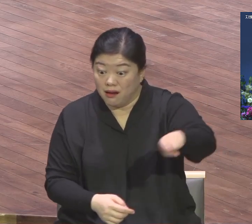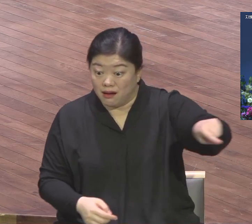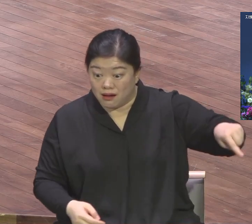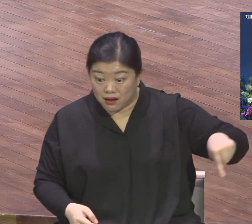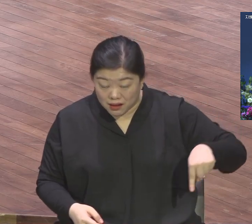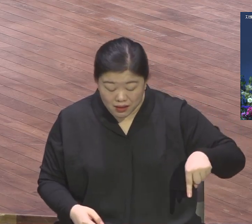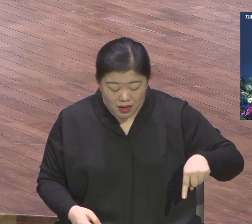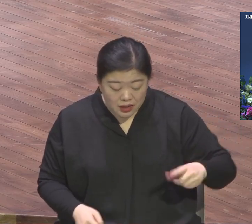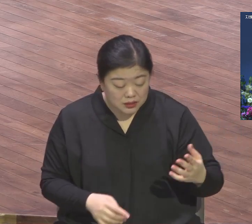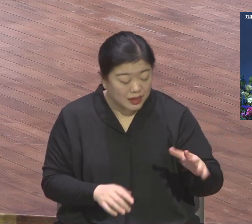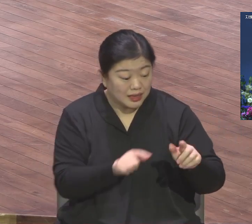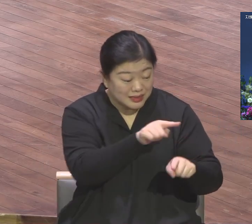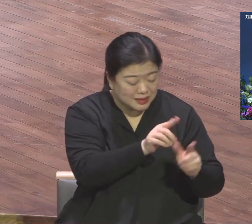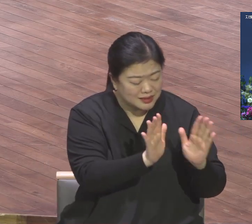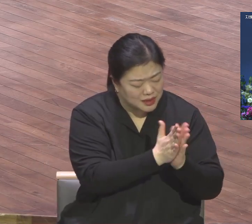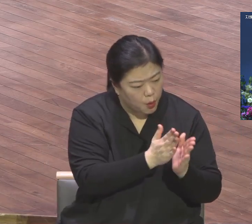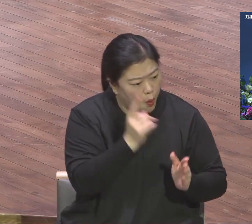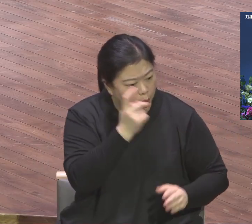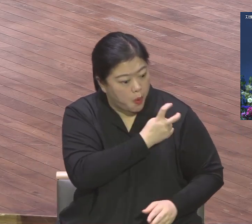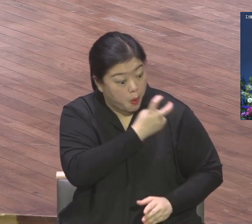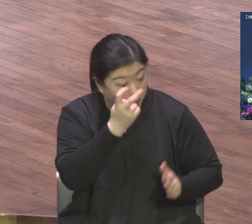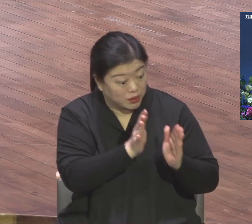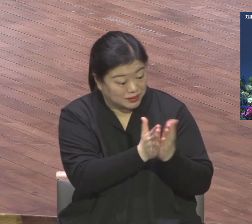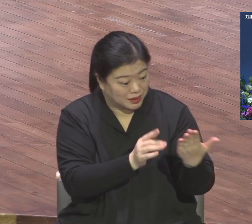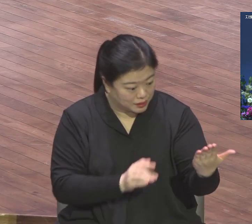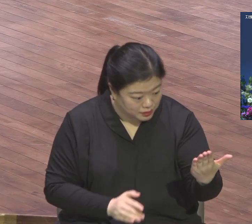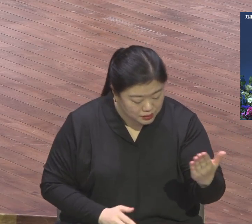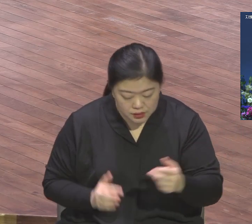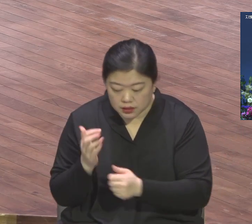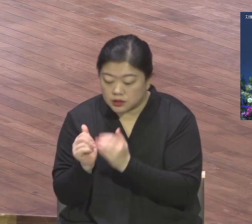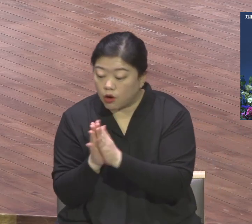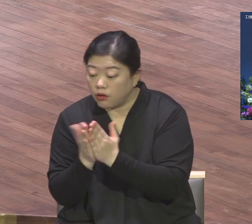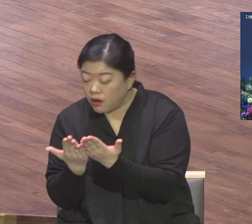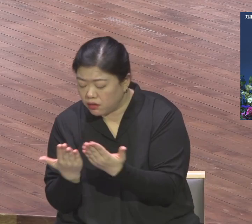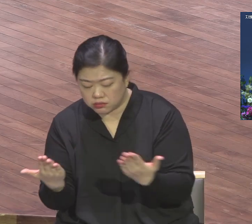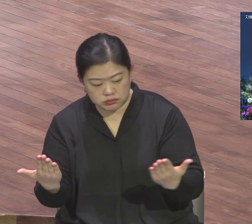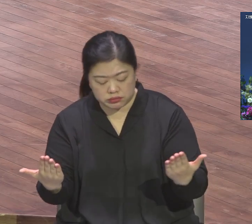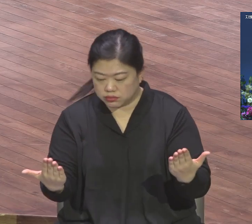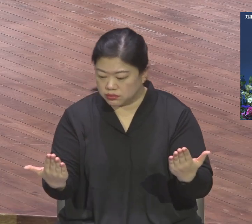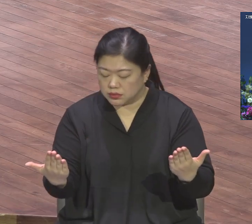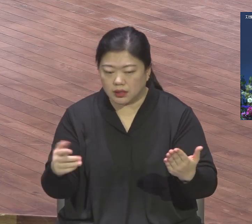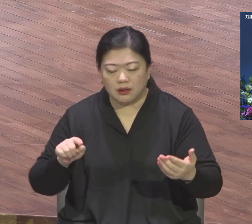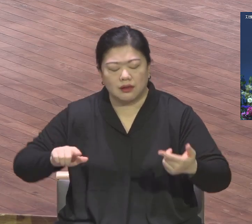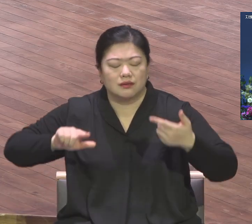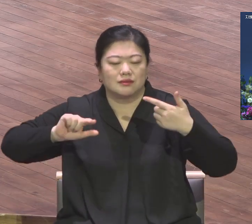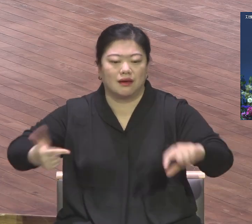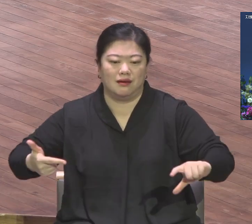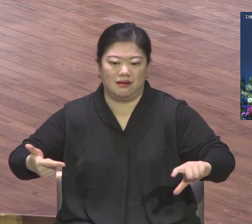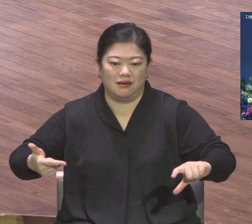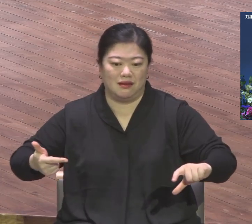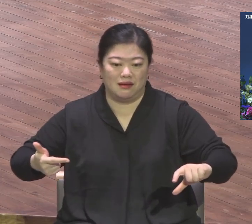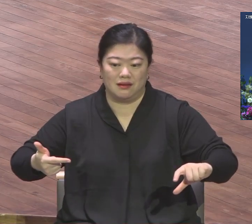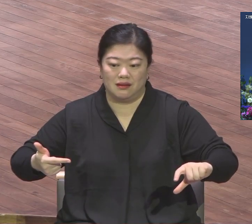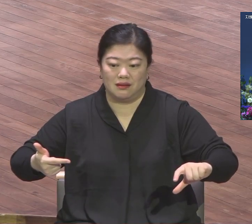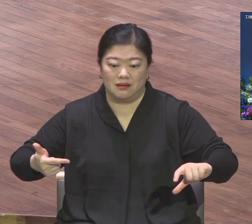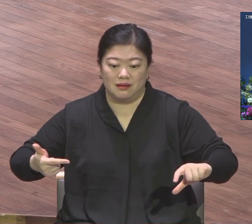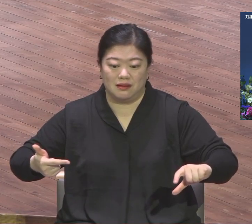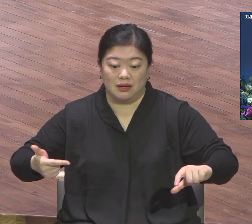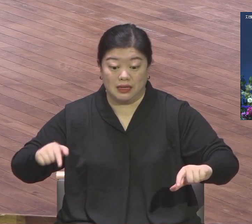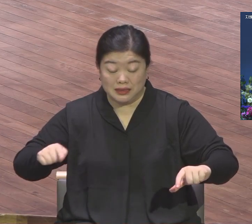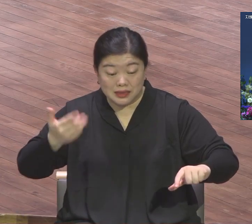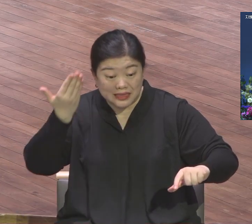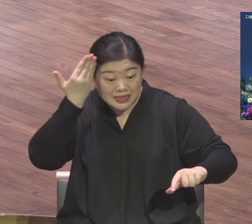성경의 잠언은요, 성경의 잠언은 이 세상의 지식과는 차원이 달라요. 왜 차원이